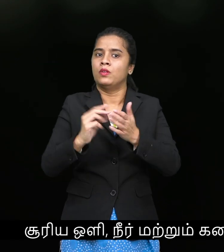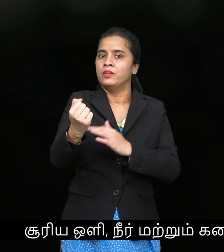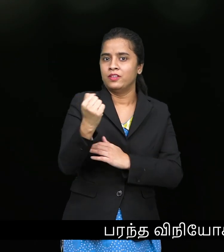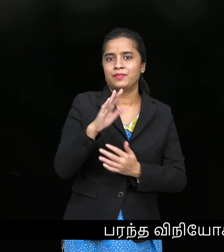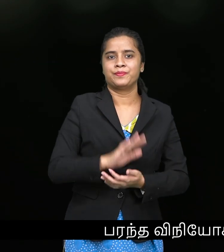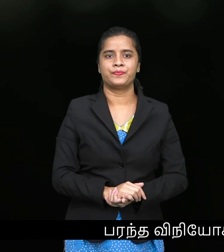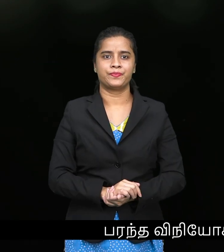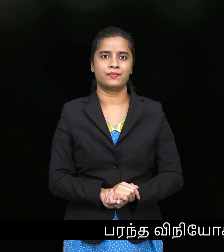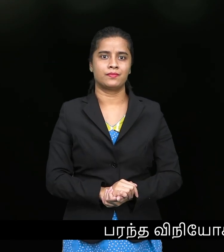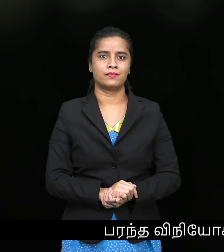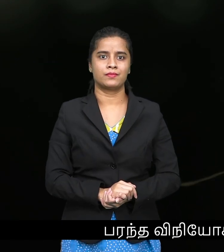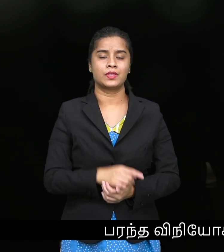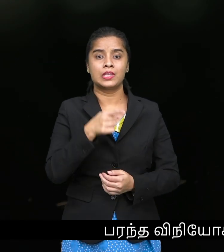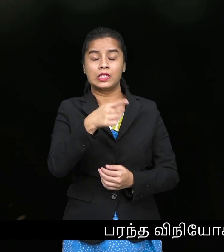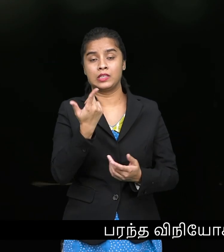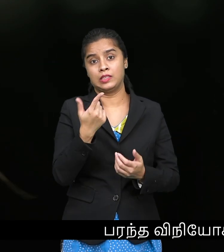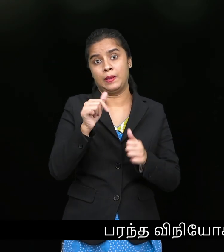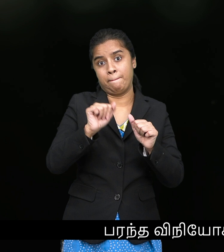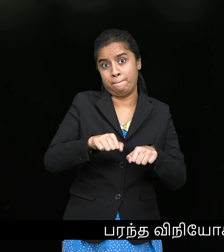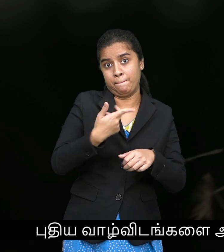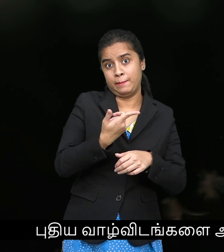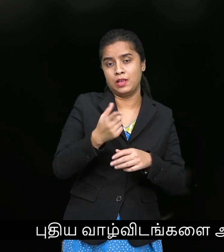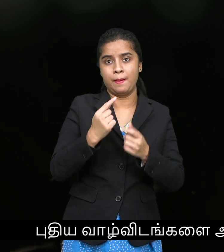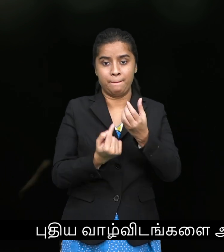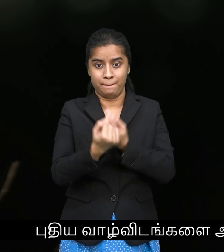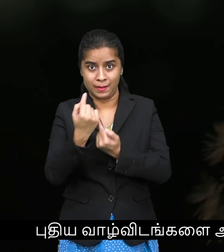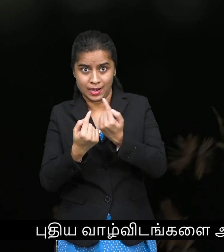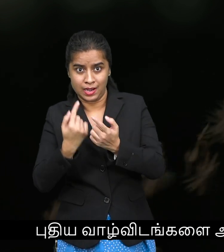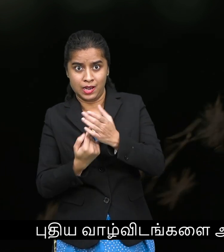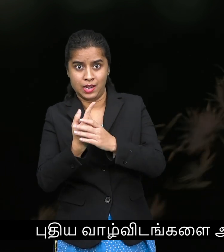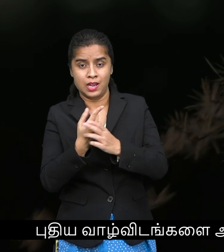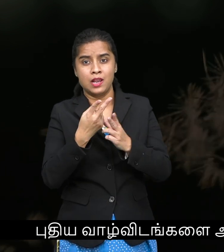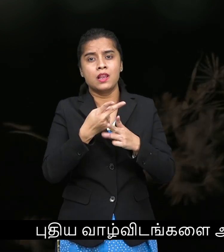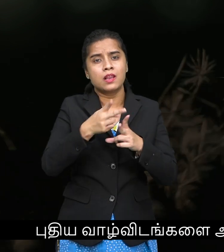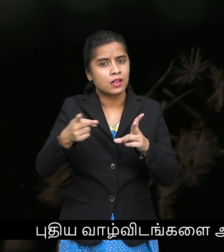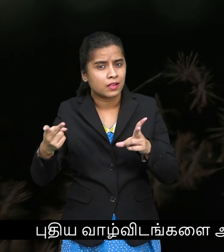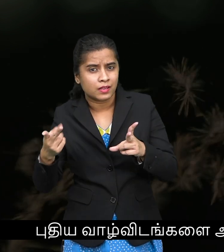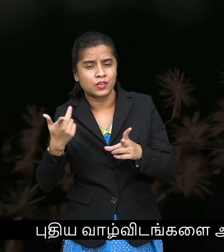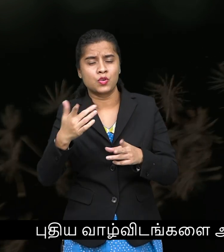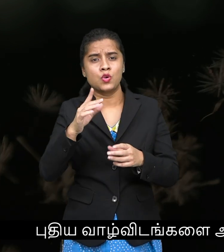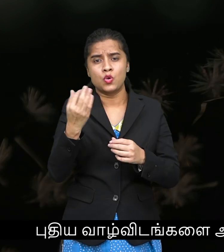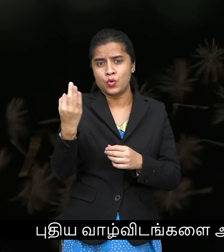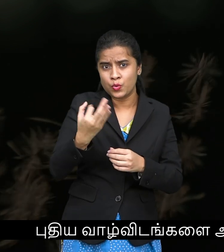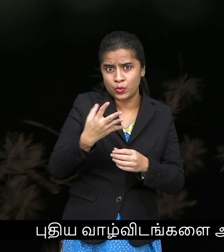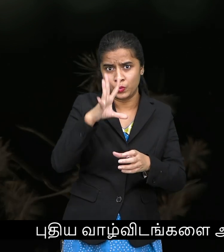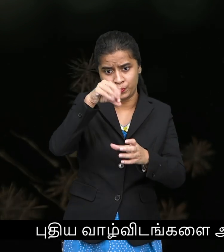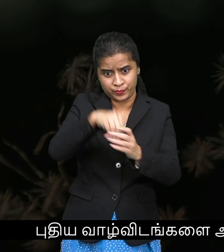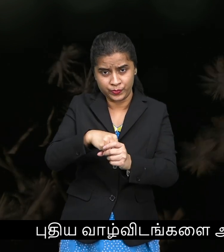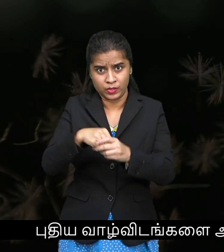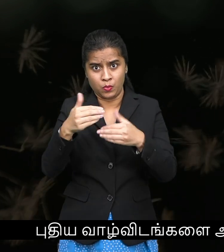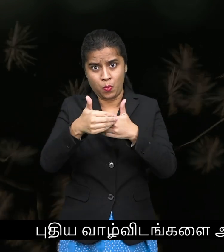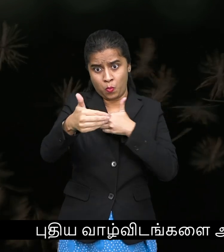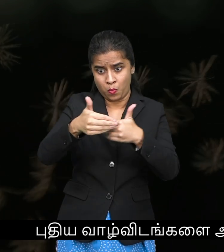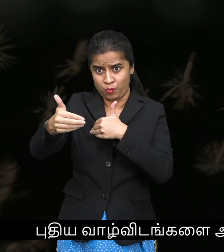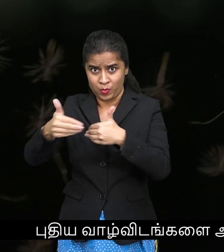நாற்றுகள் பரந்த விநியோகத்திற்காக தாவரங்கள் புதிய வாழ்விடங்களை ஆக்கிரமிக்கவும் இது உதவுகிறது.